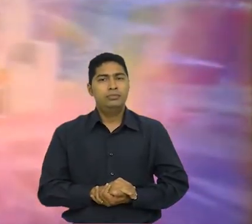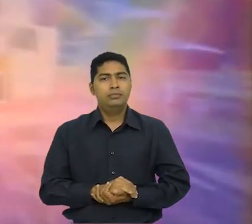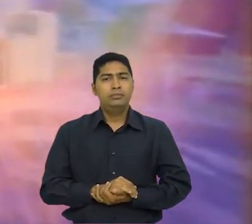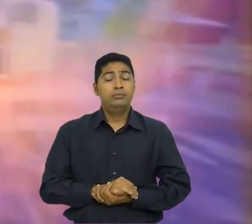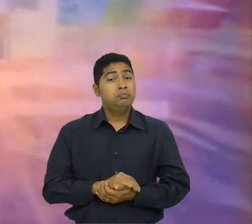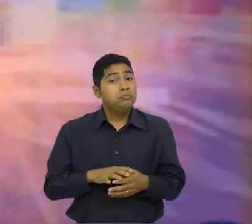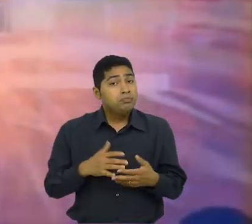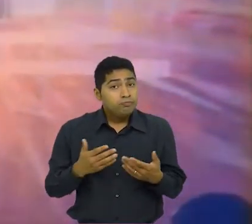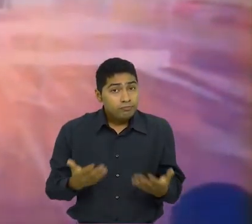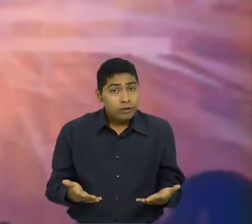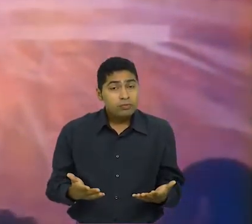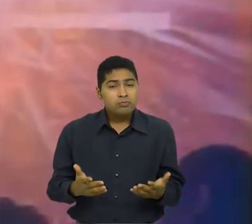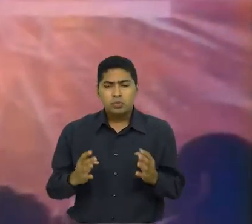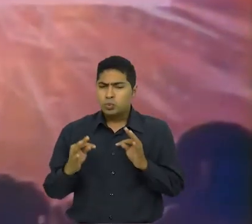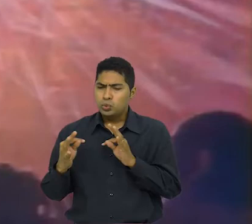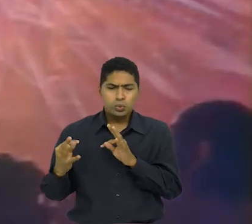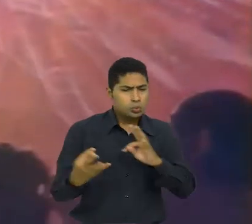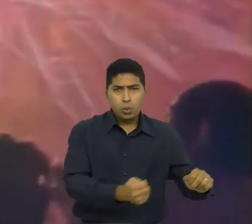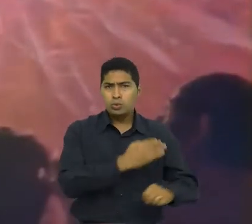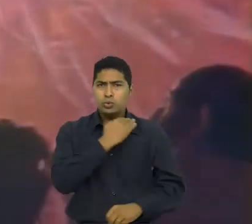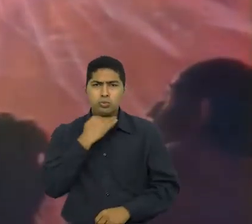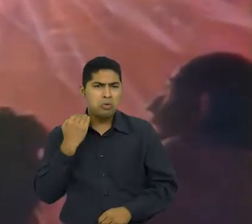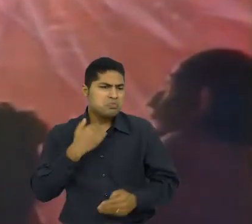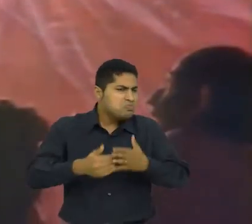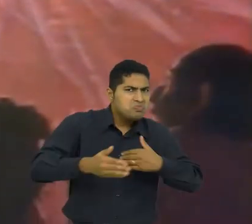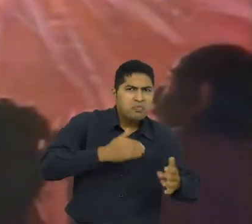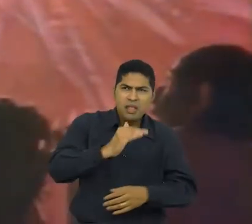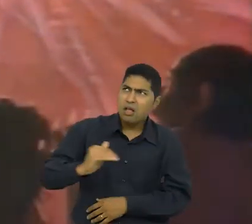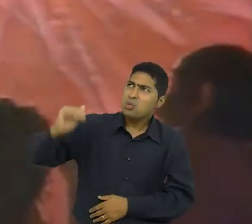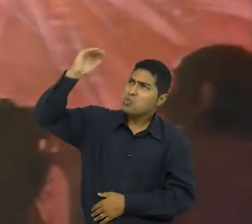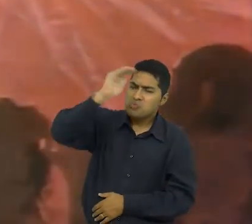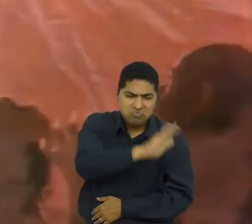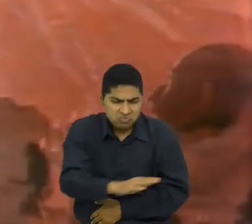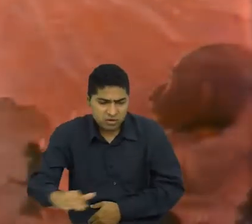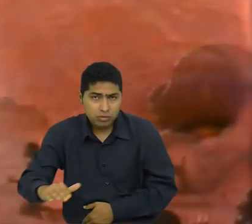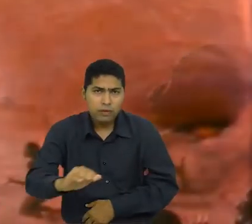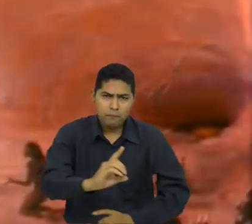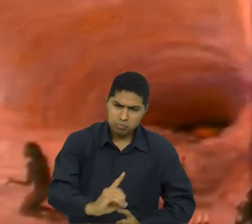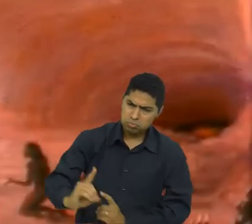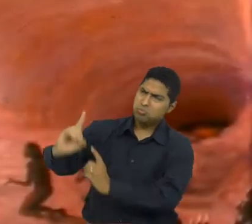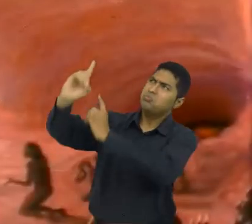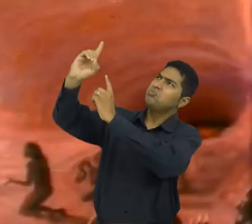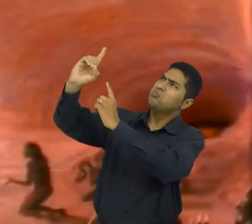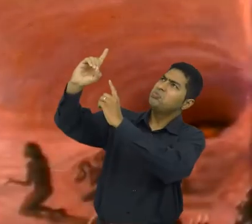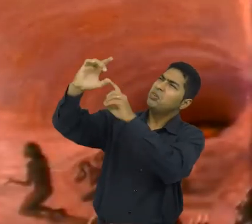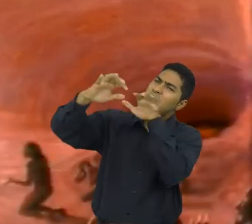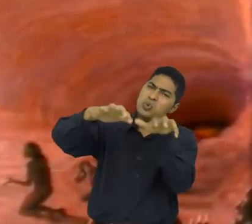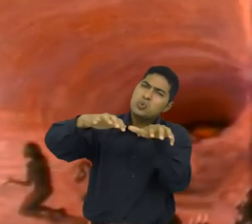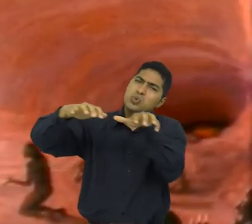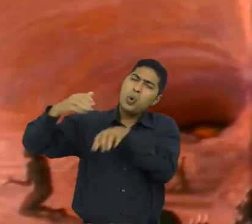Então, todos os mortos, adultos e crianças, ficarão em pé diante do trono branco face a face com Deus.